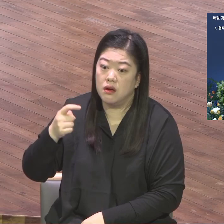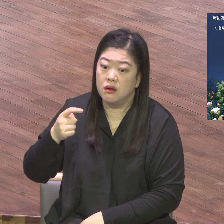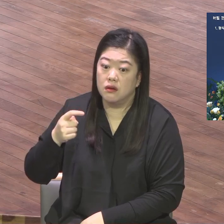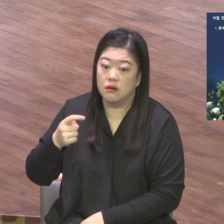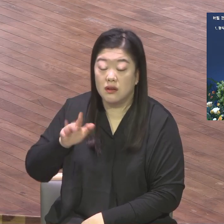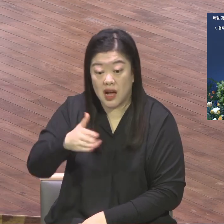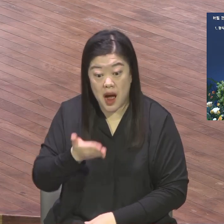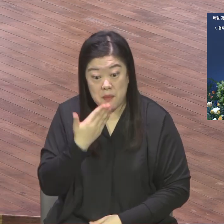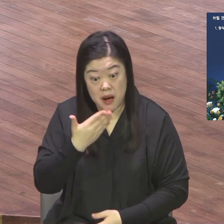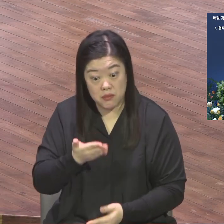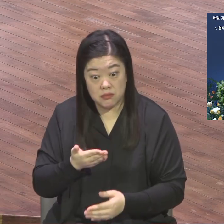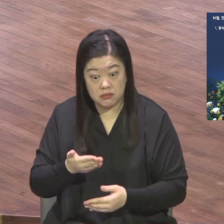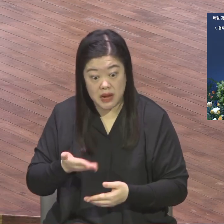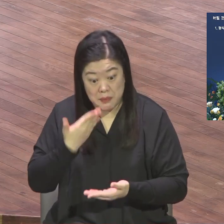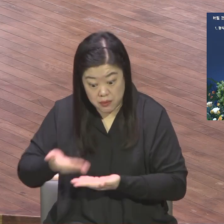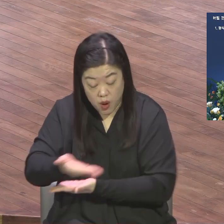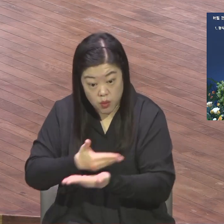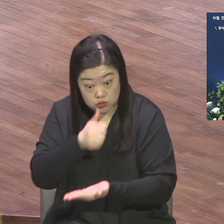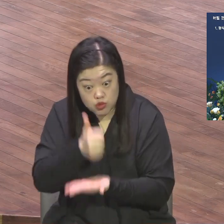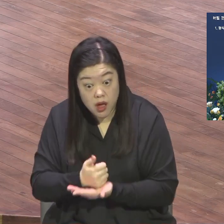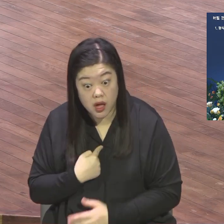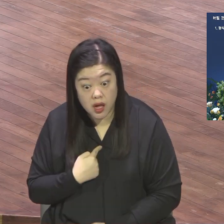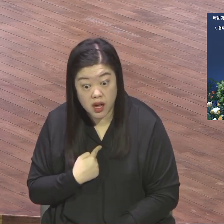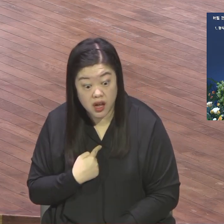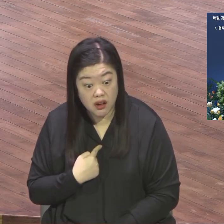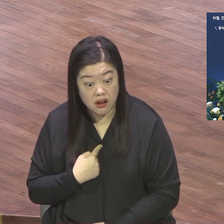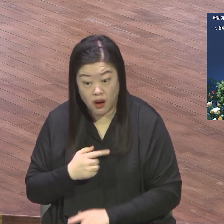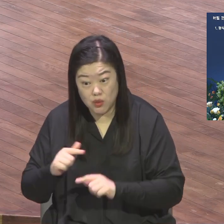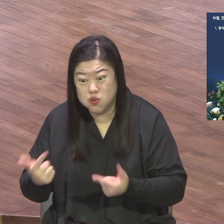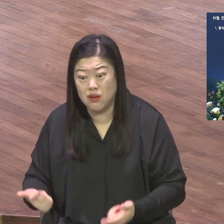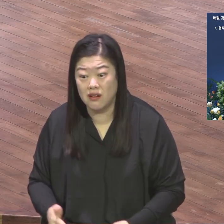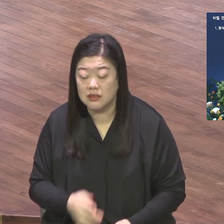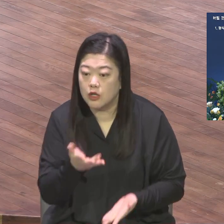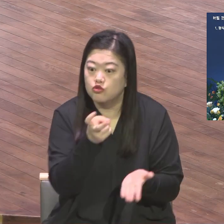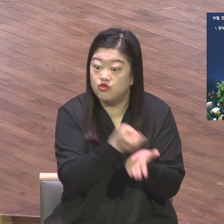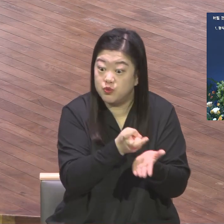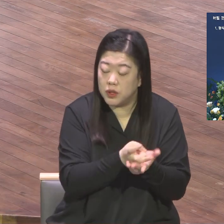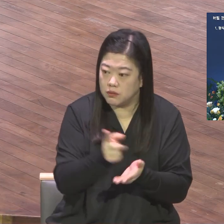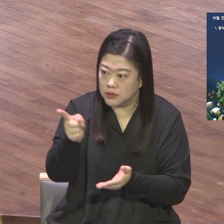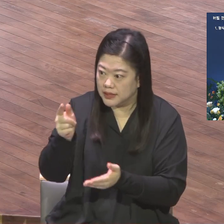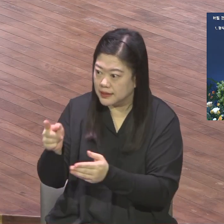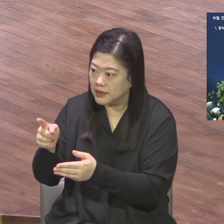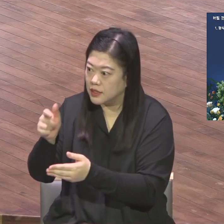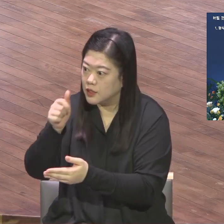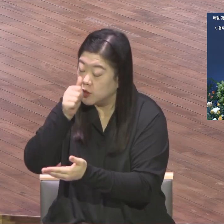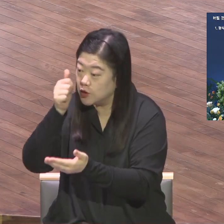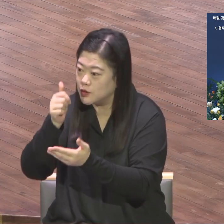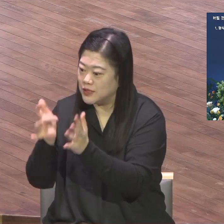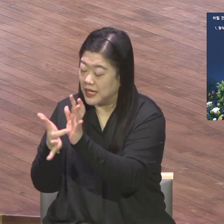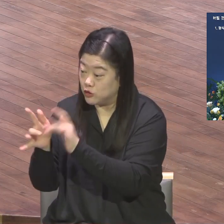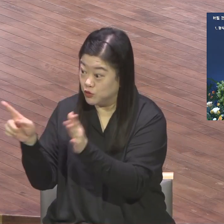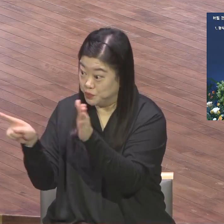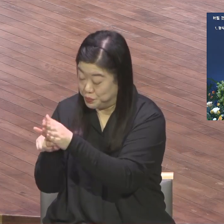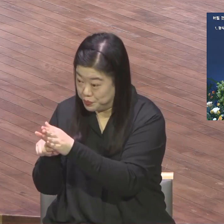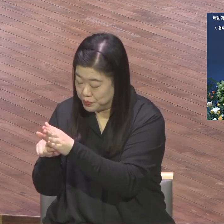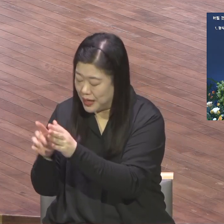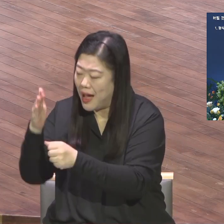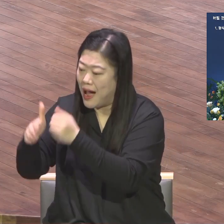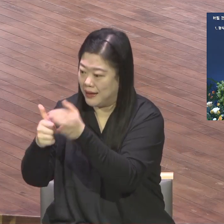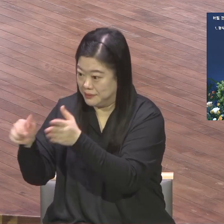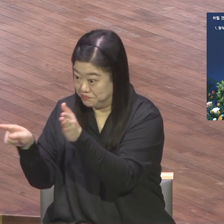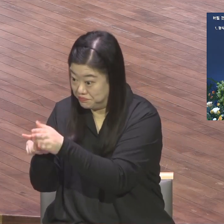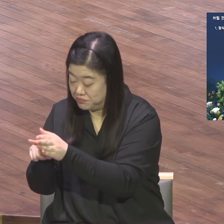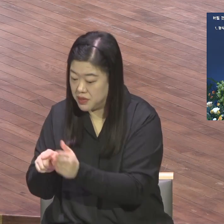죄입니까? 누가고 밥 먹느냐 그게 죄냐고요. 이 율법이 무섭습니다. 자, 이들이 예수님께 어찌하여